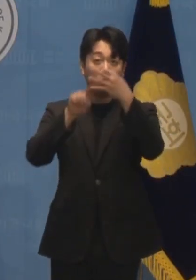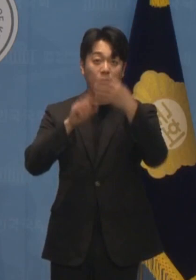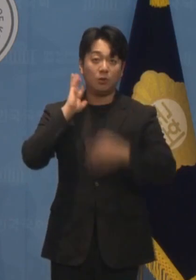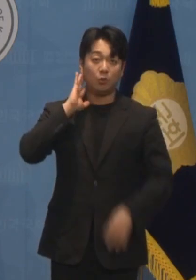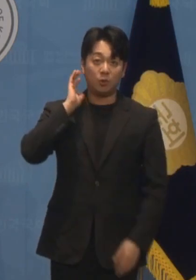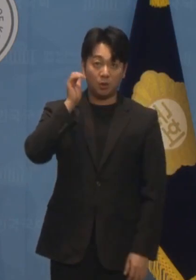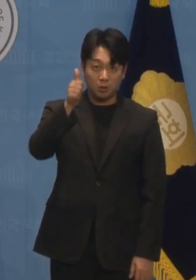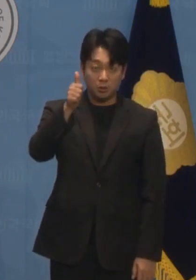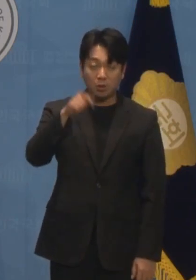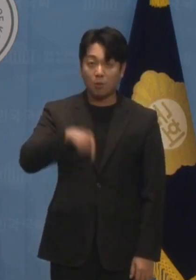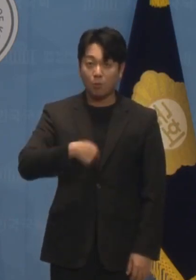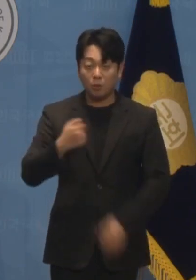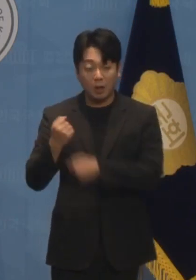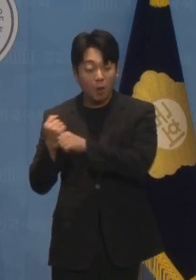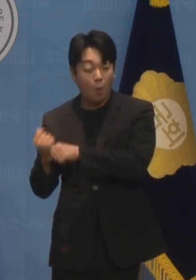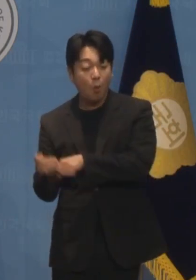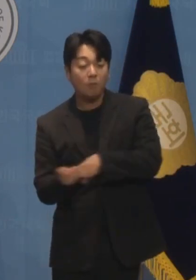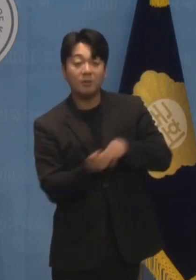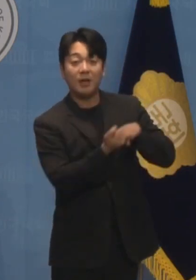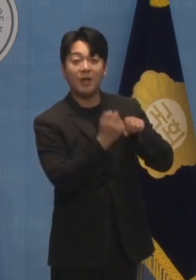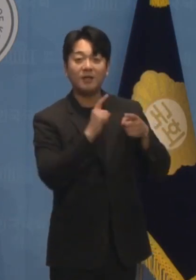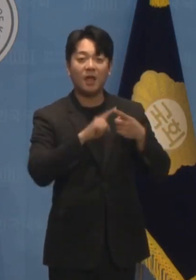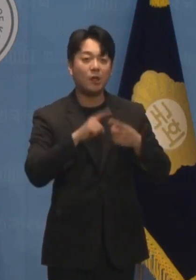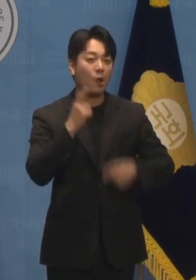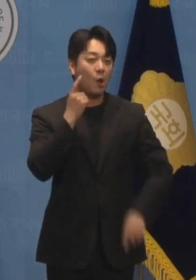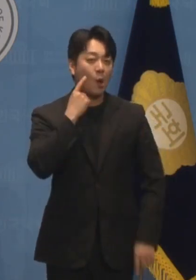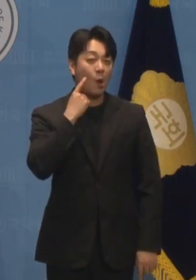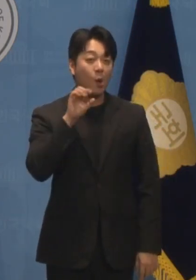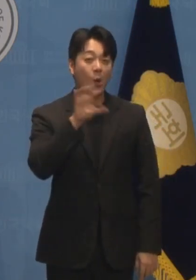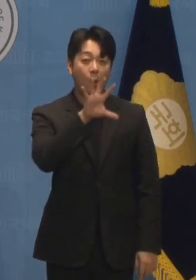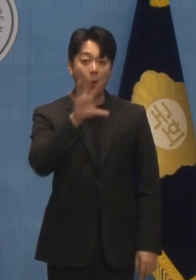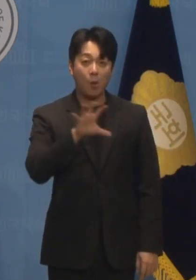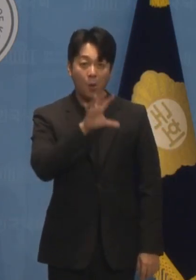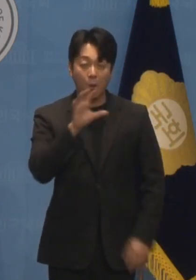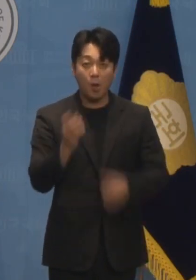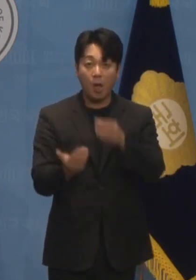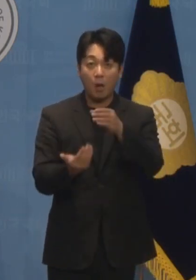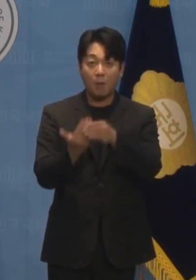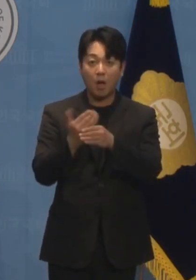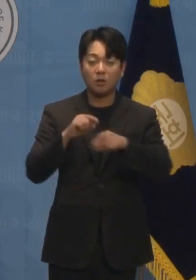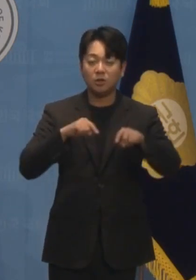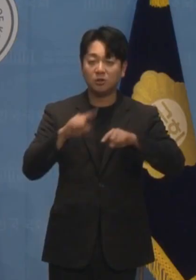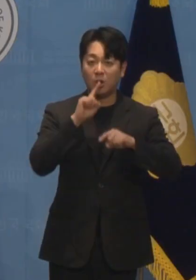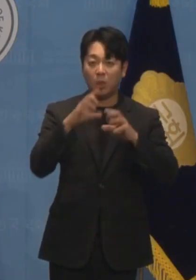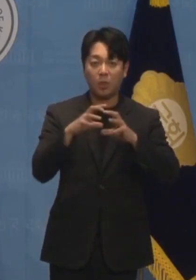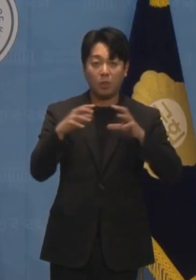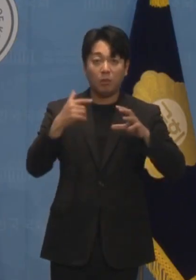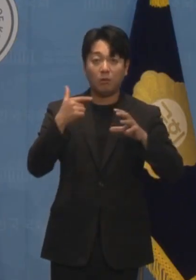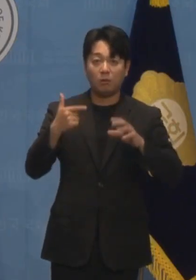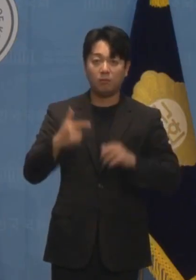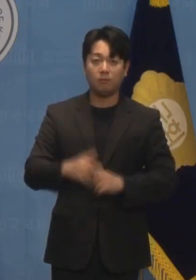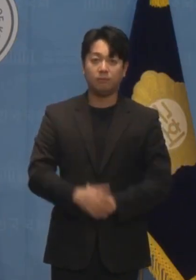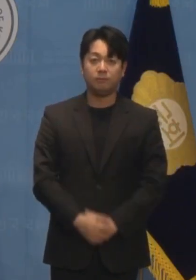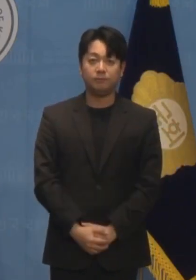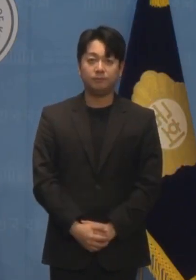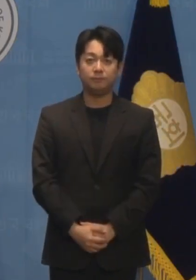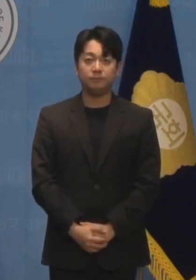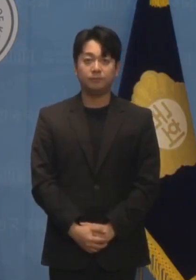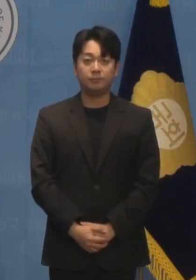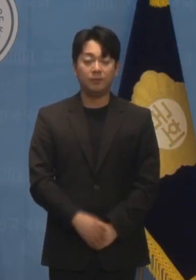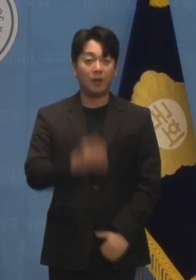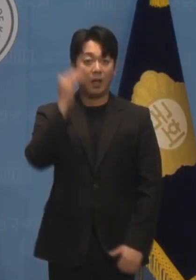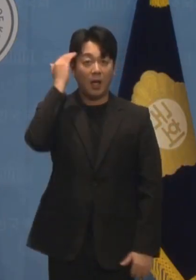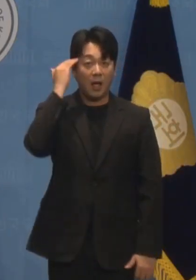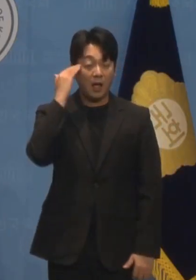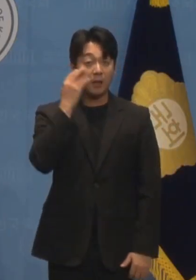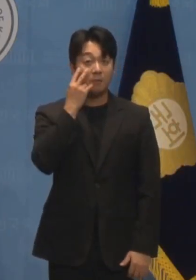관한 연이은 거짓 해명으로 정치적 논란을 자초해 왔습니다. 심지어 한미 훈련